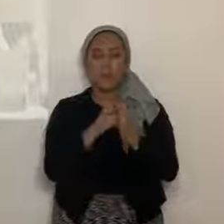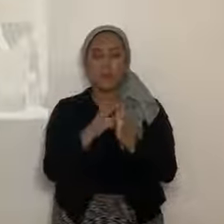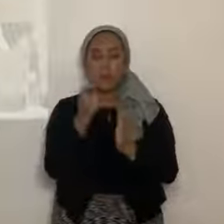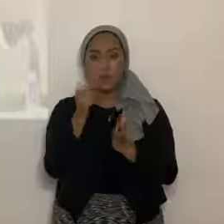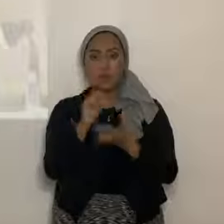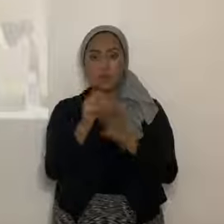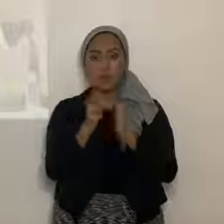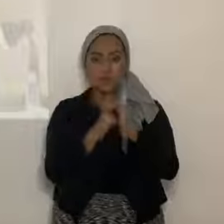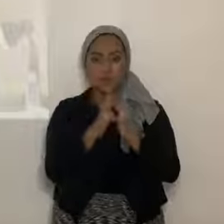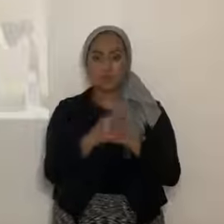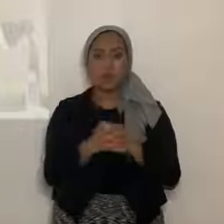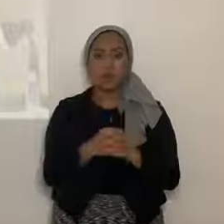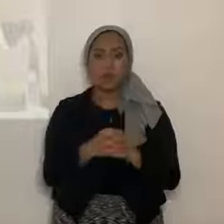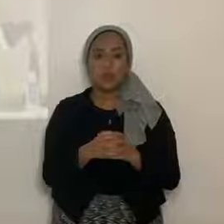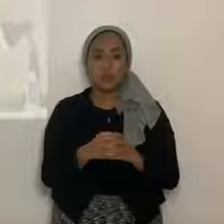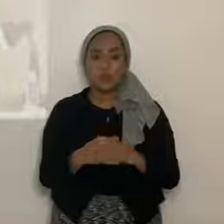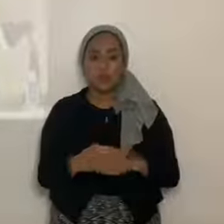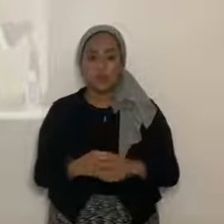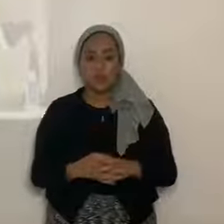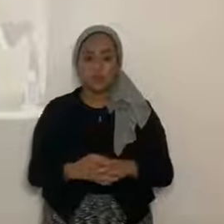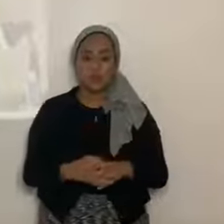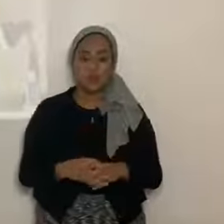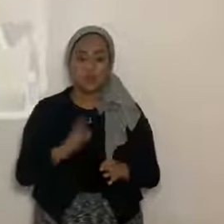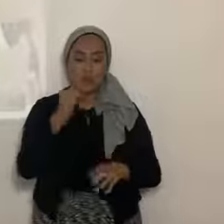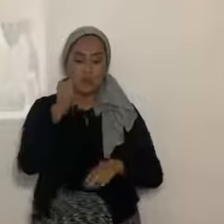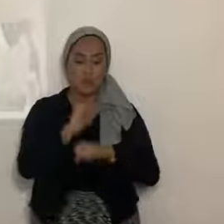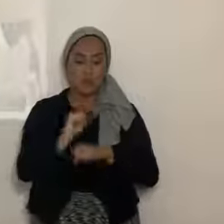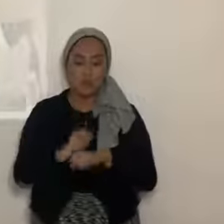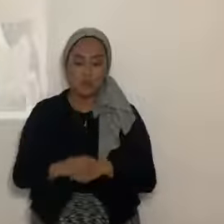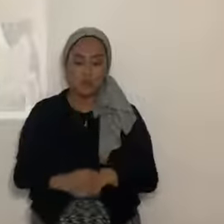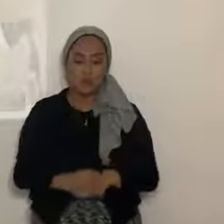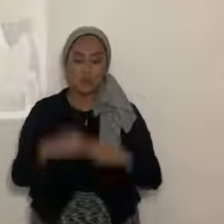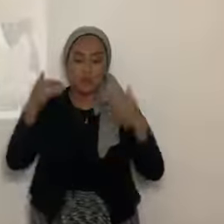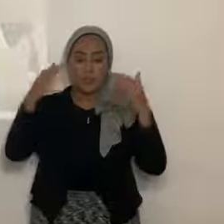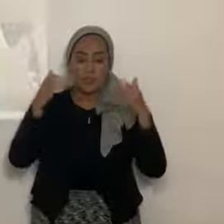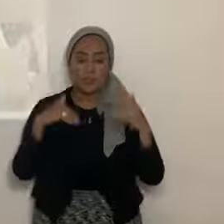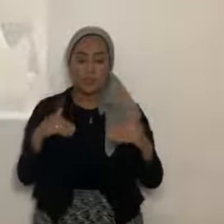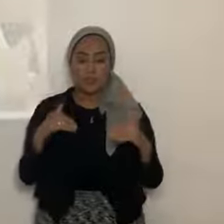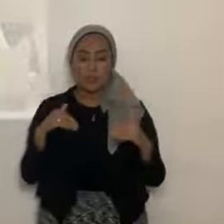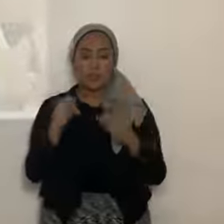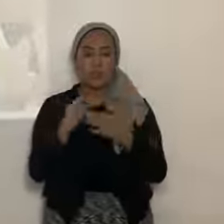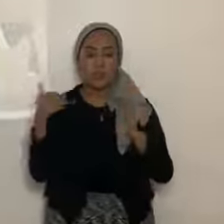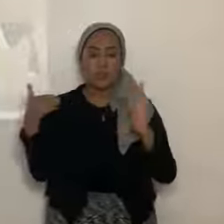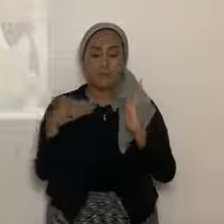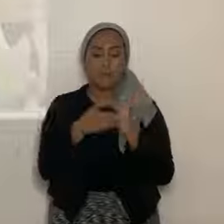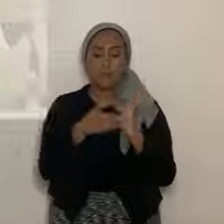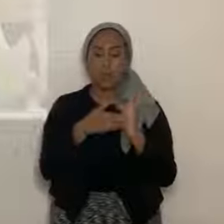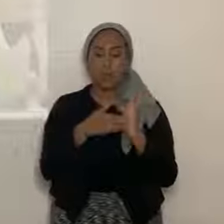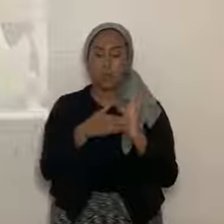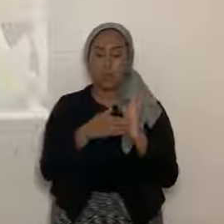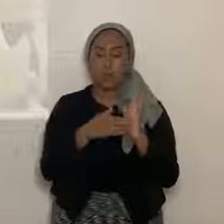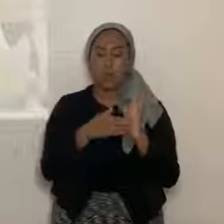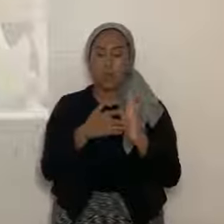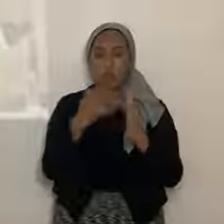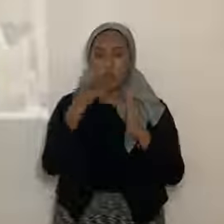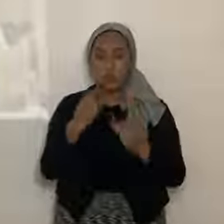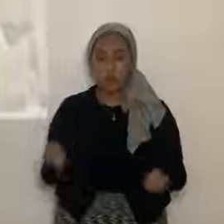Vean ese video, eso sí se los dejo de tarea. Siguiente punto que obstaculiza la sanidad.